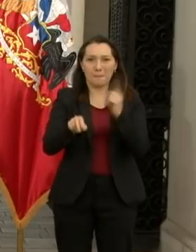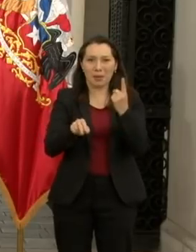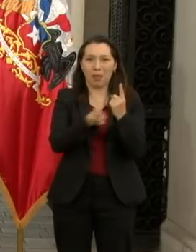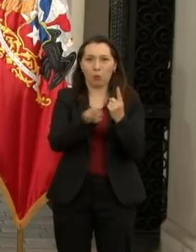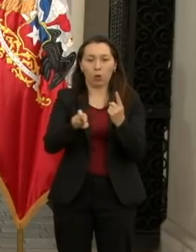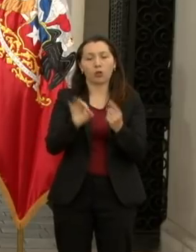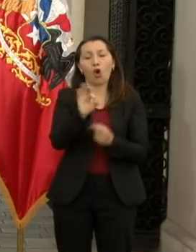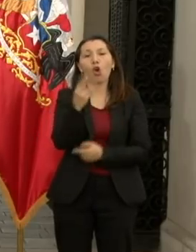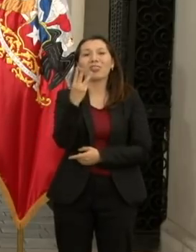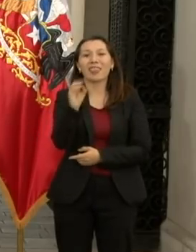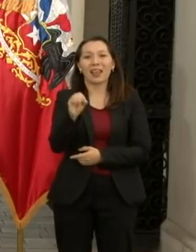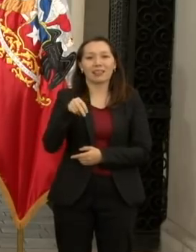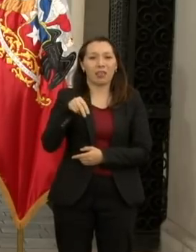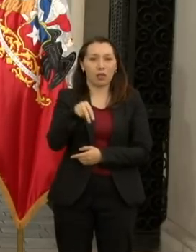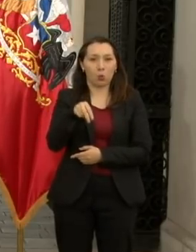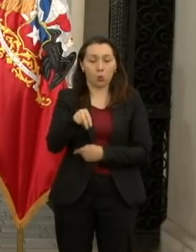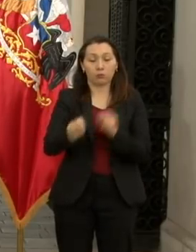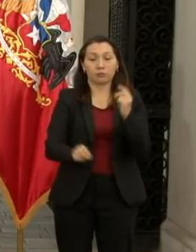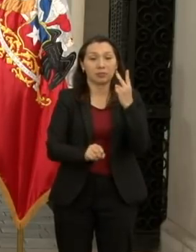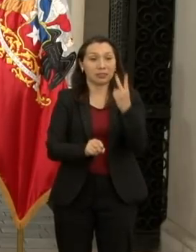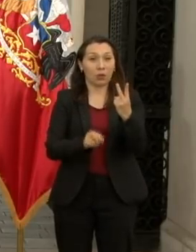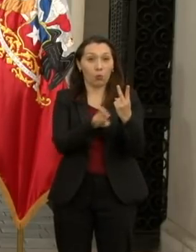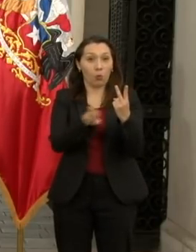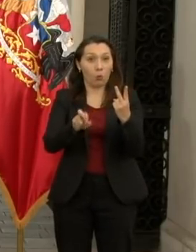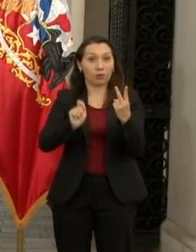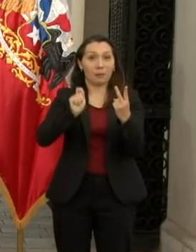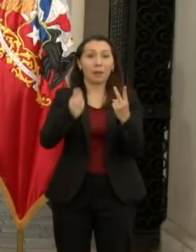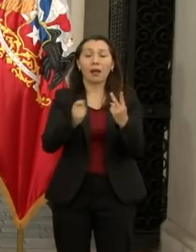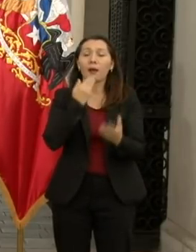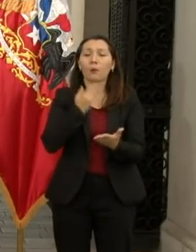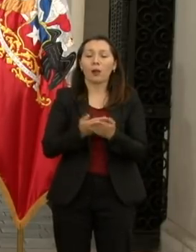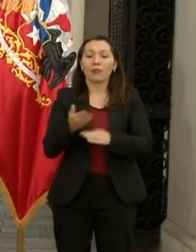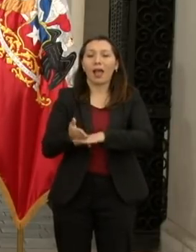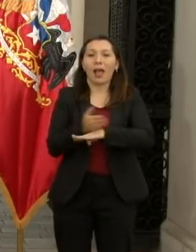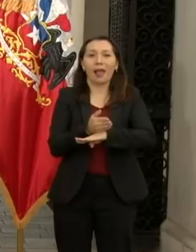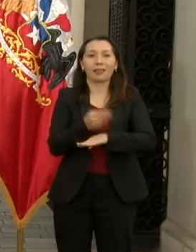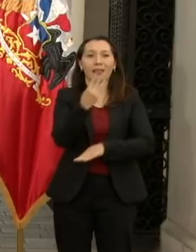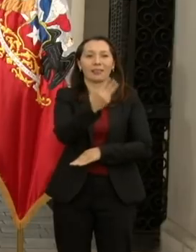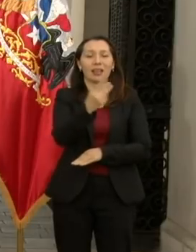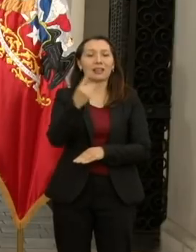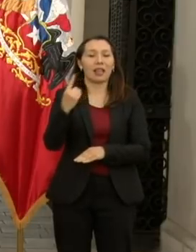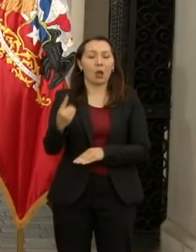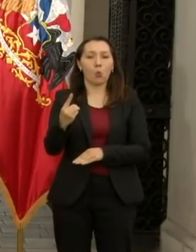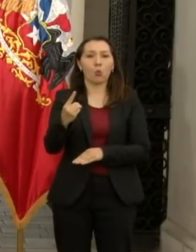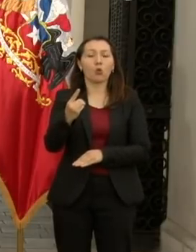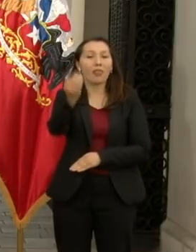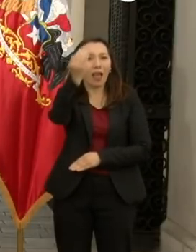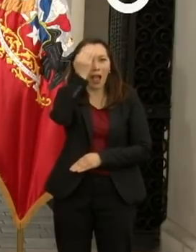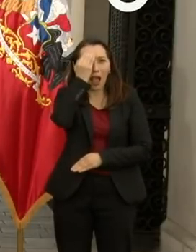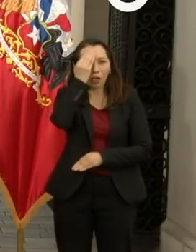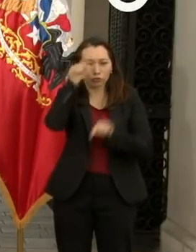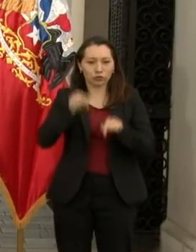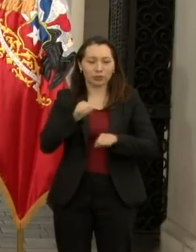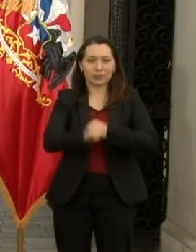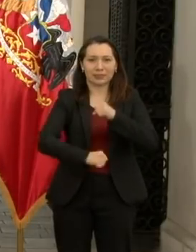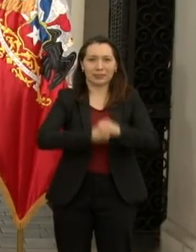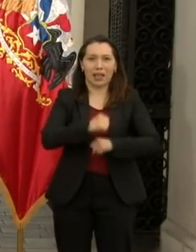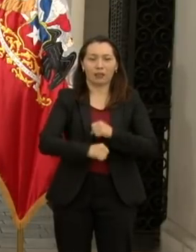del 30 de junio. Y la segunda deberá pagarse antes del 31 de agosto de este